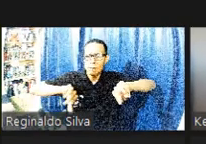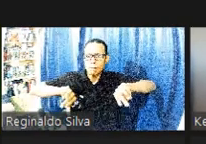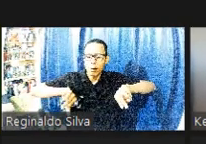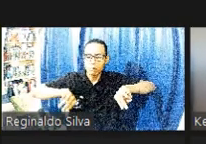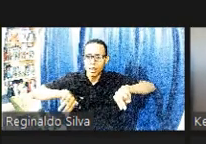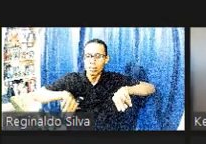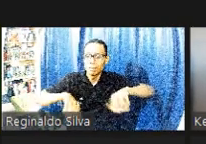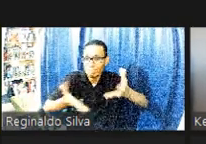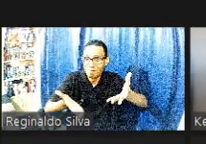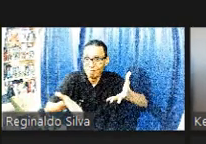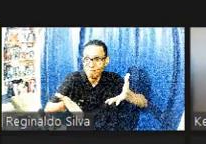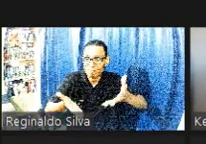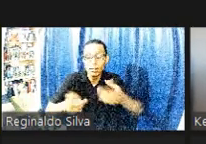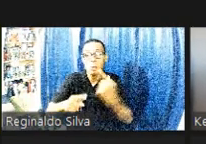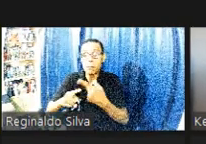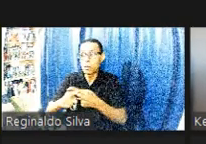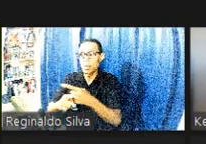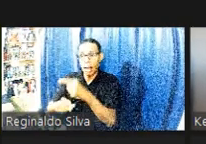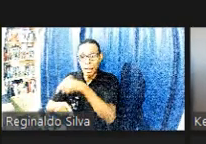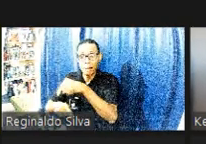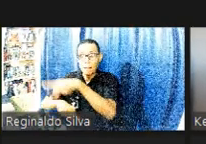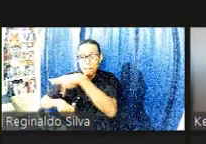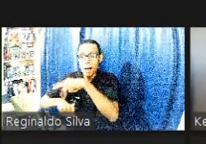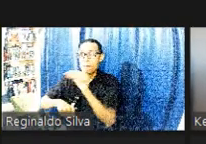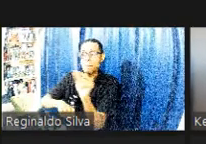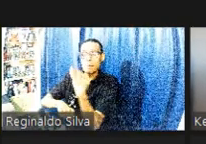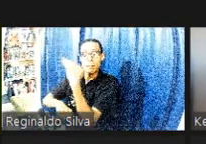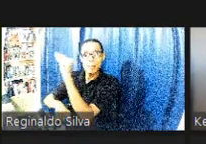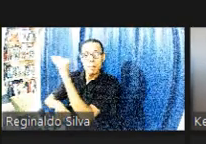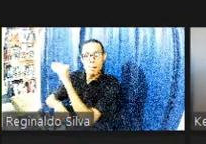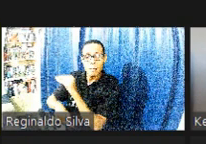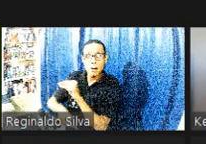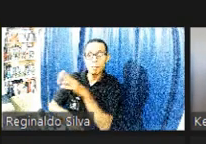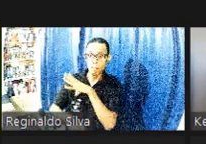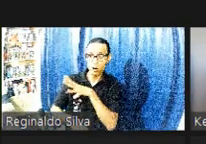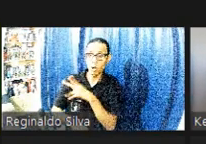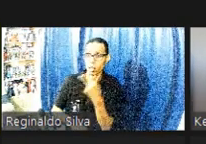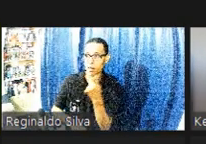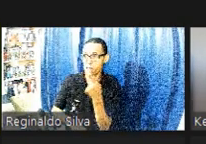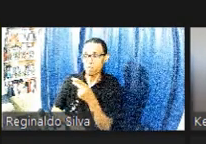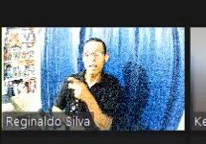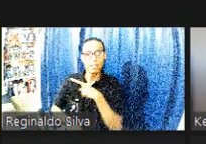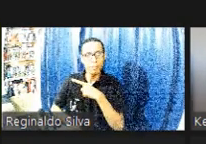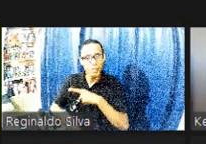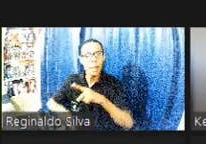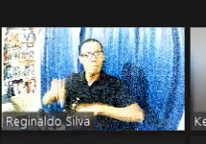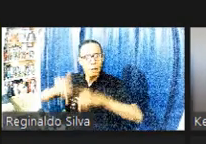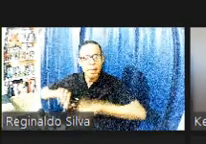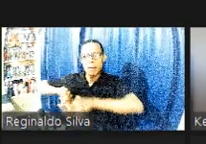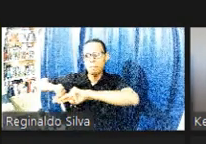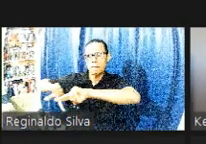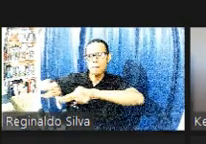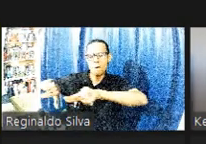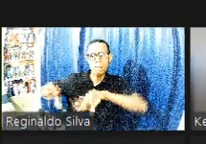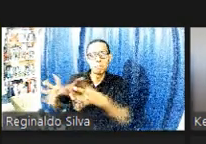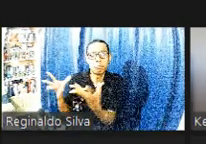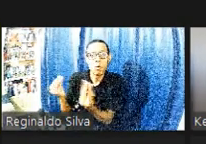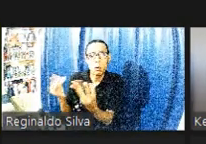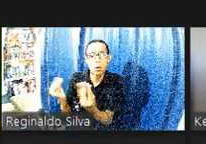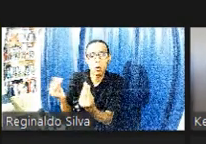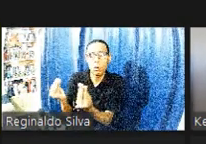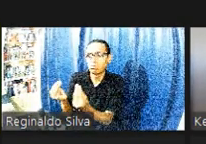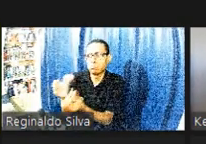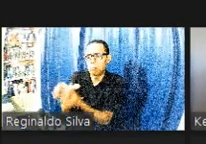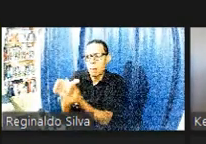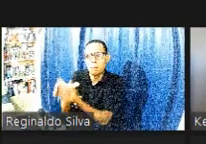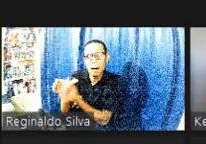com estrangeiros, a gente faz material didático o tempo inteiro, pelo menos essa é a minha realidade aqui, a gente faz muito material didático, produz muito material